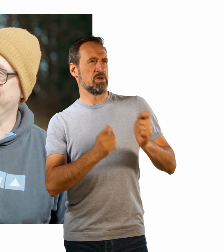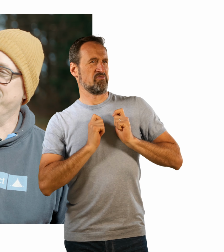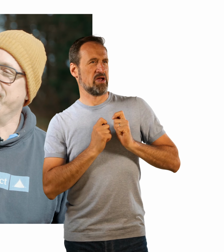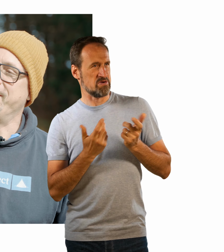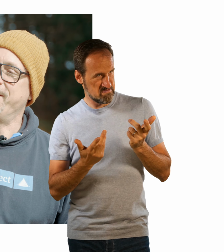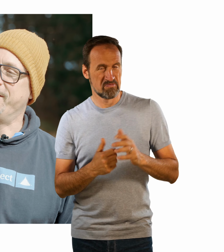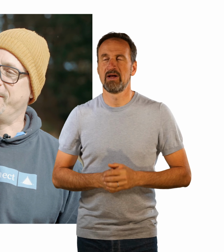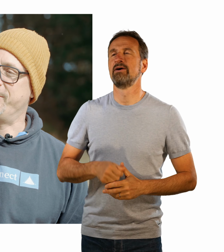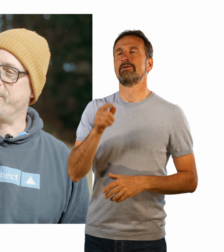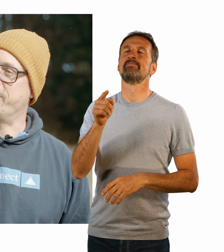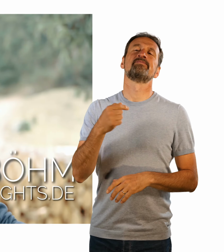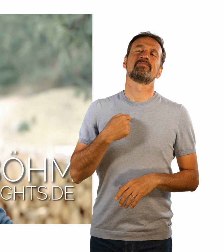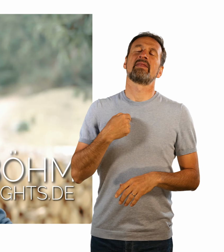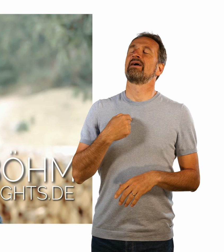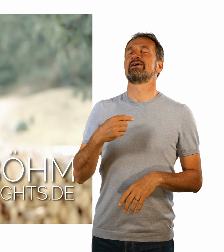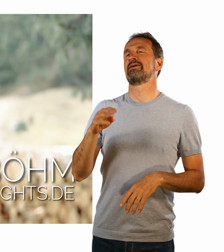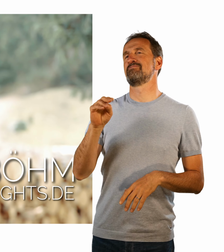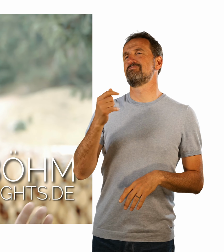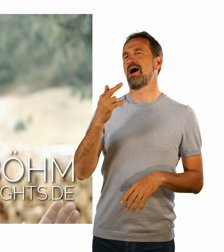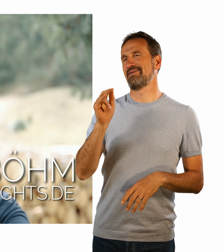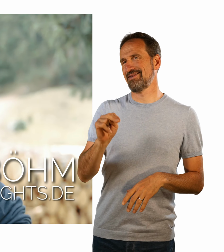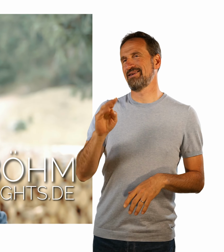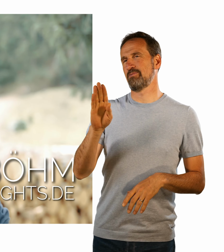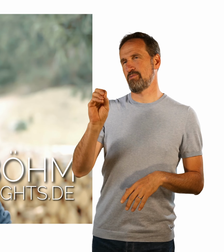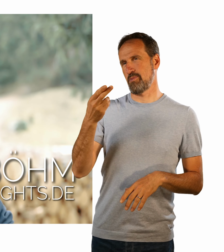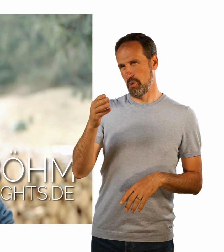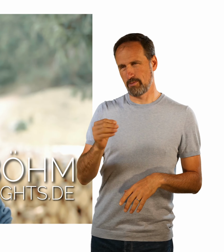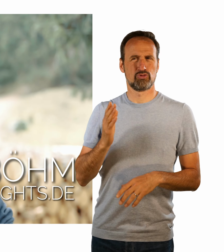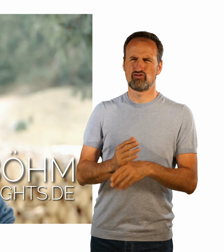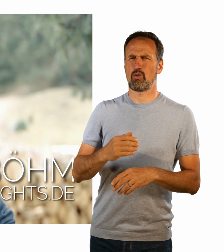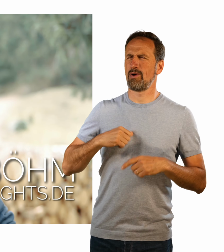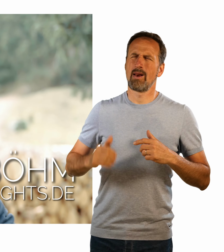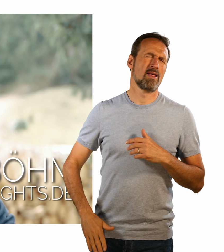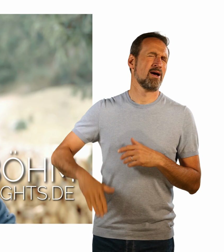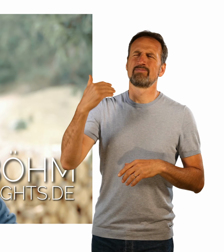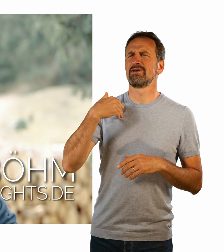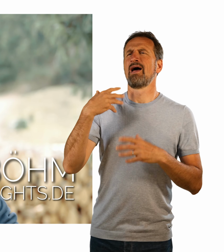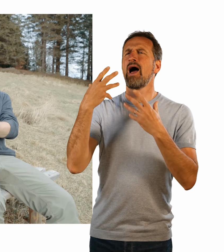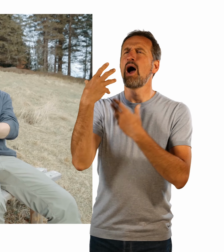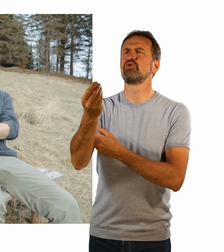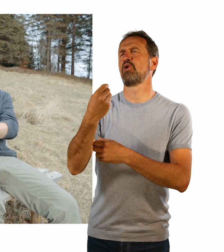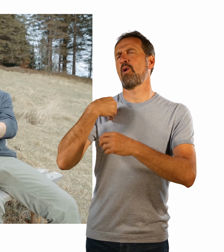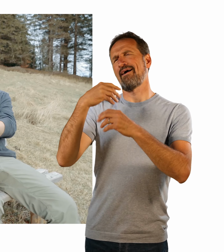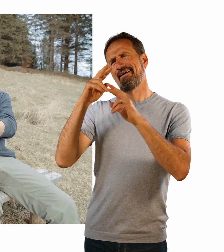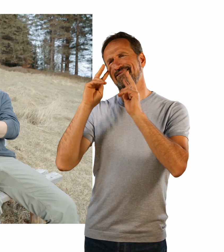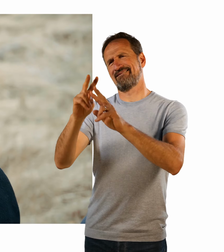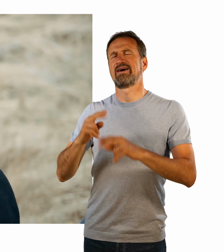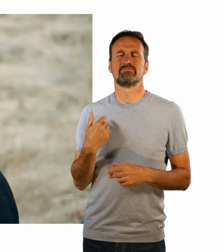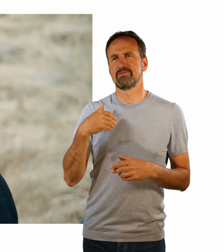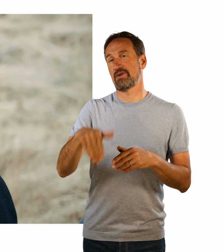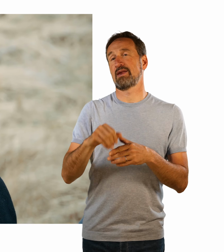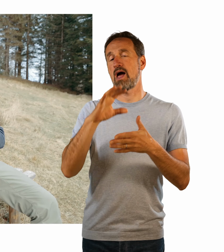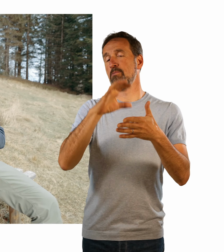Mein Name ist Martin Böhm. Ich bin schon das Leben lang Outdoor-affin, wie man so schön sagt. Also ich habe einen Blog zum Thema. Du weißt, was drinsteht?